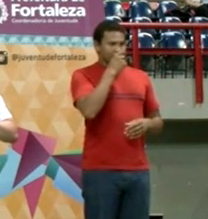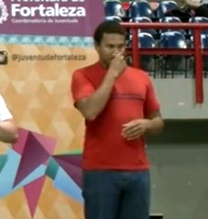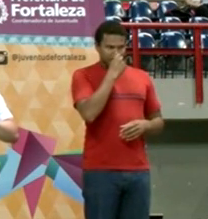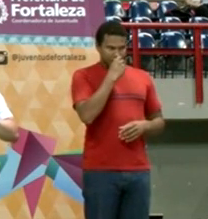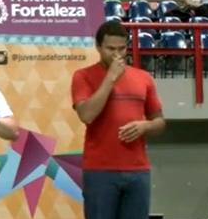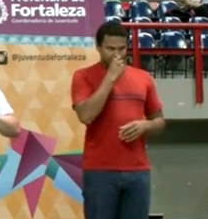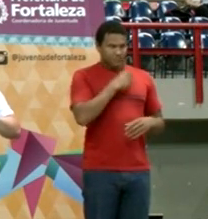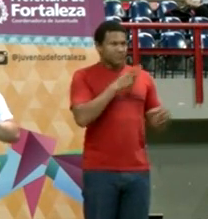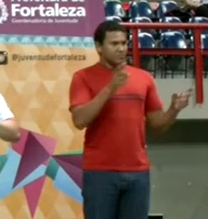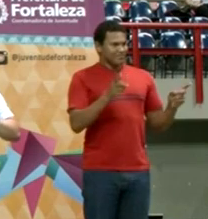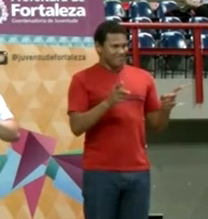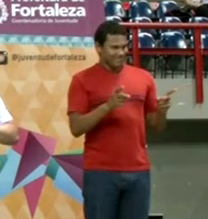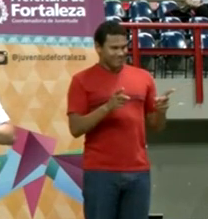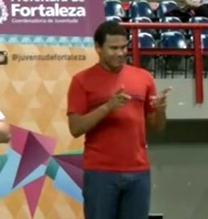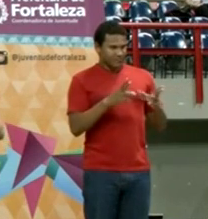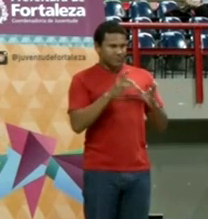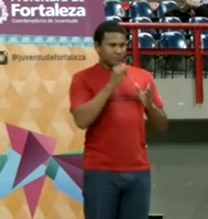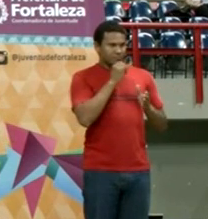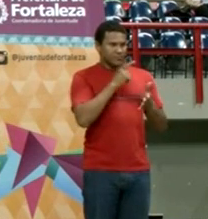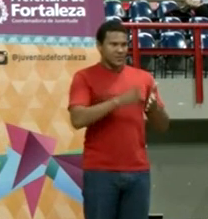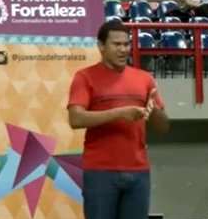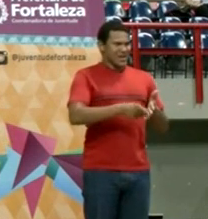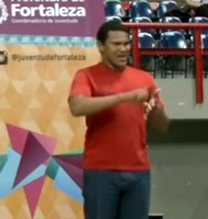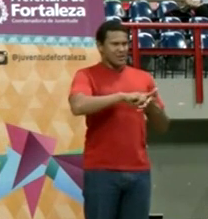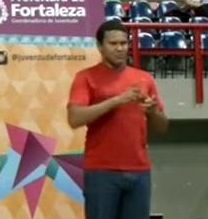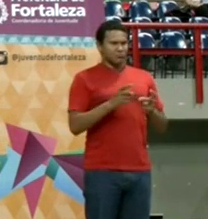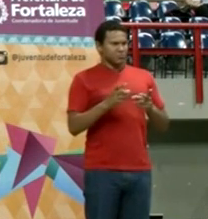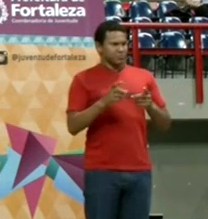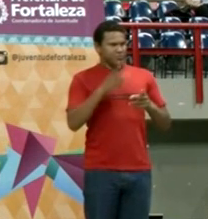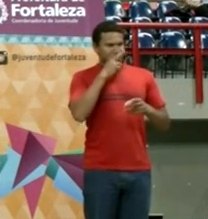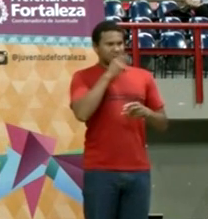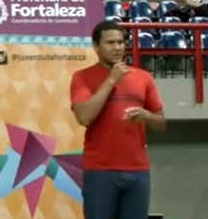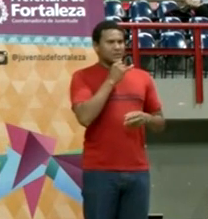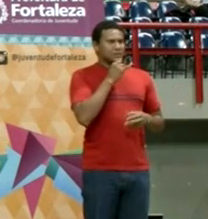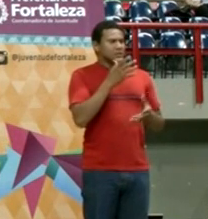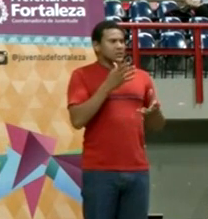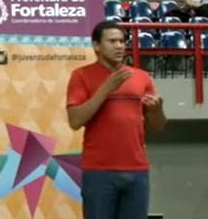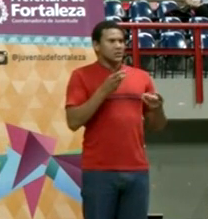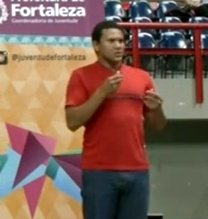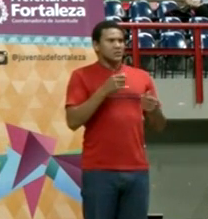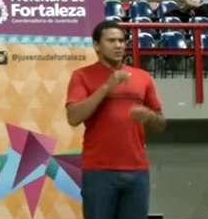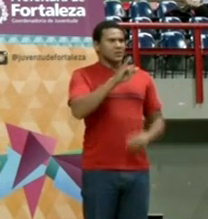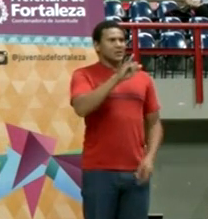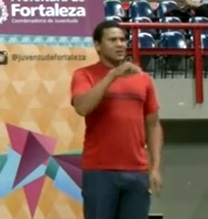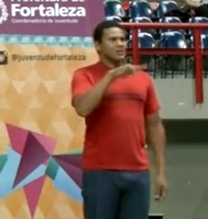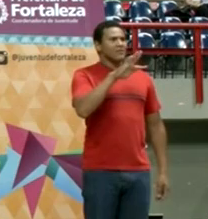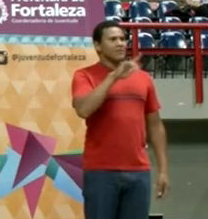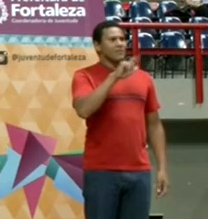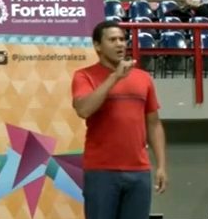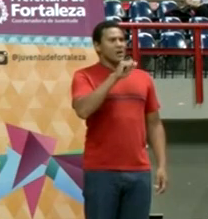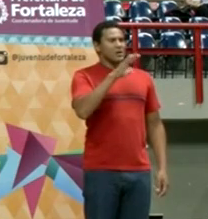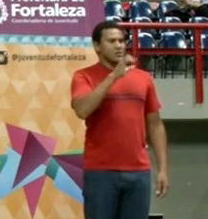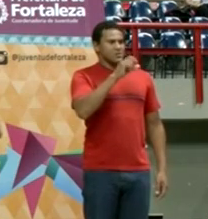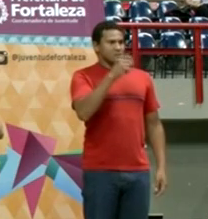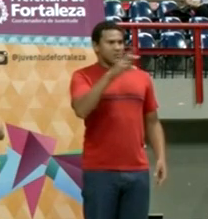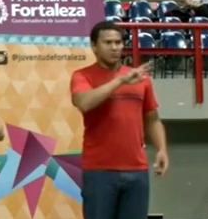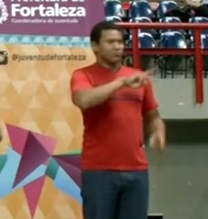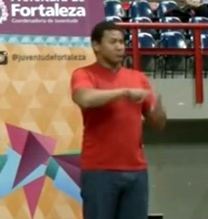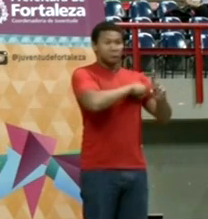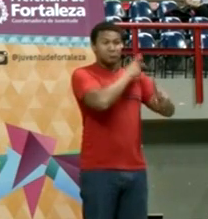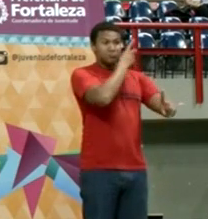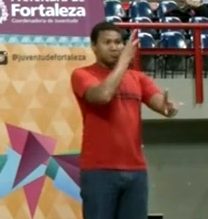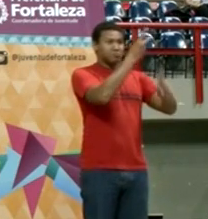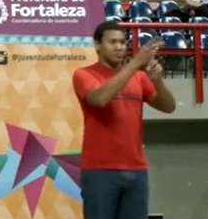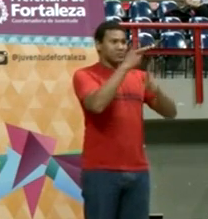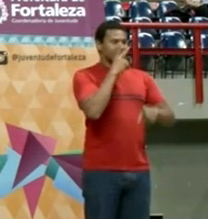preços ficam, antes da crise, muito altos. A gente chama de inflação. Quando a